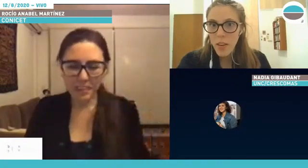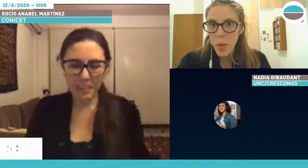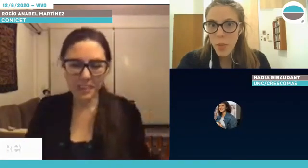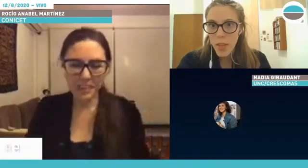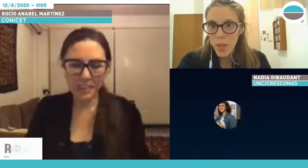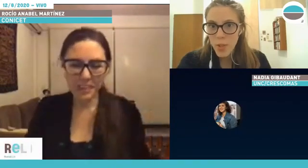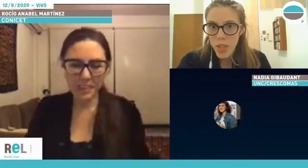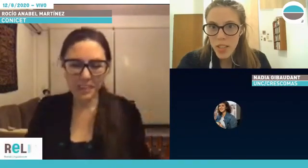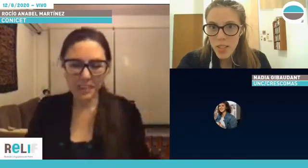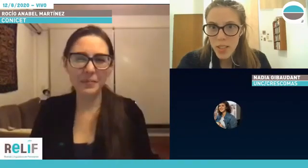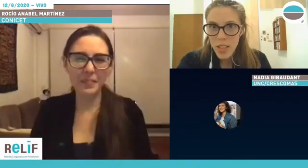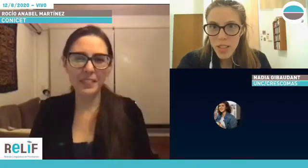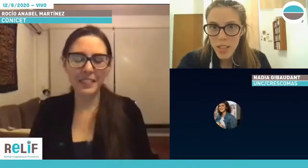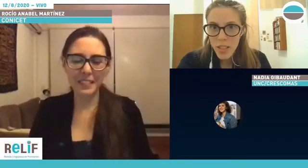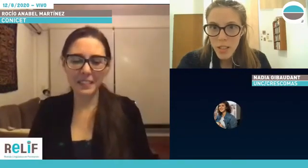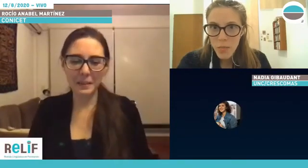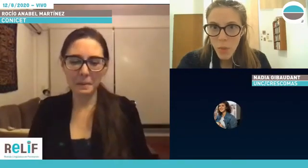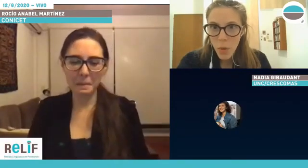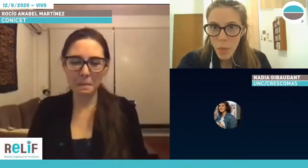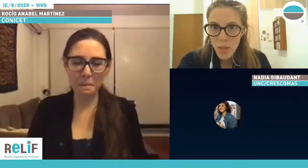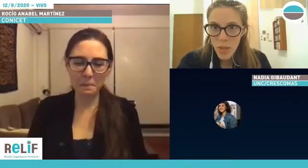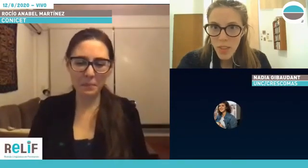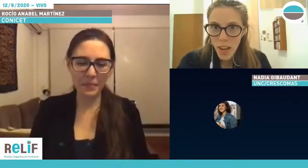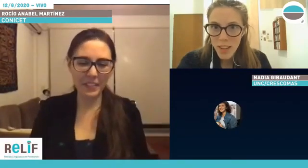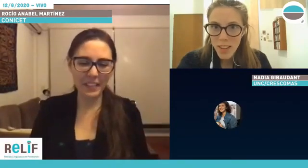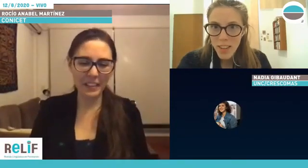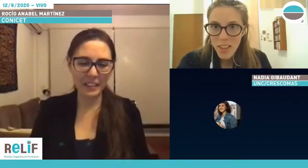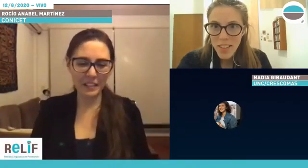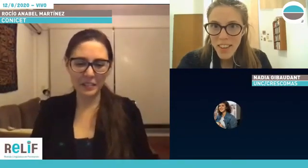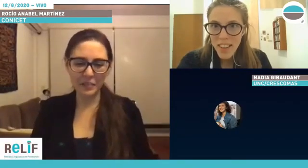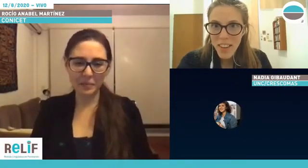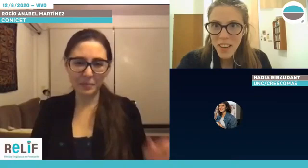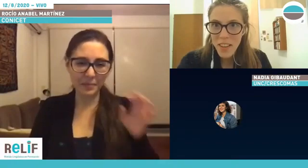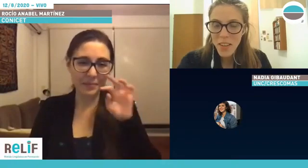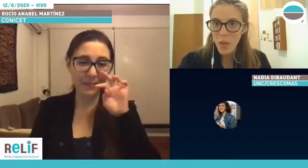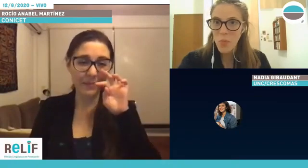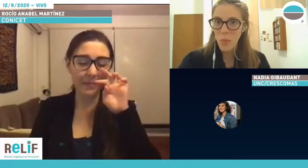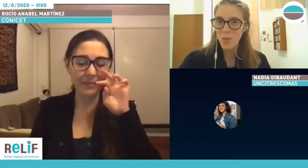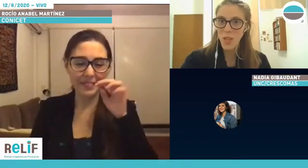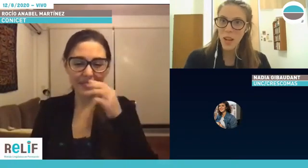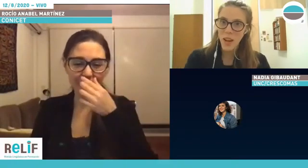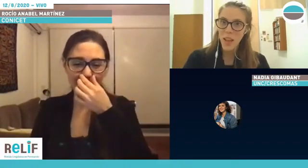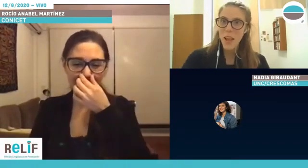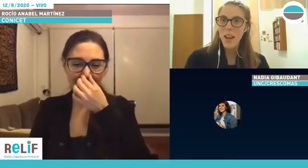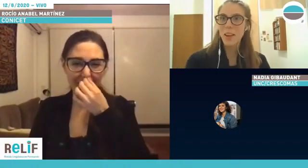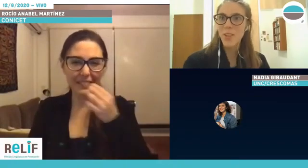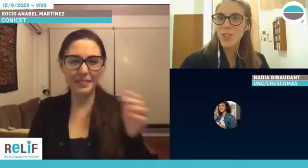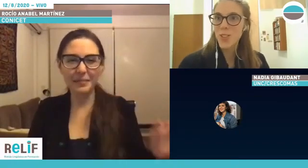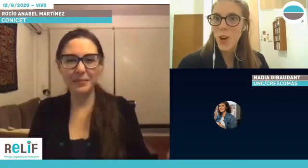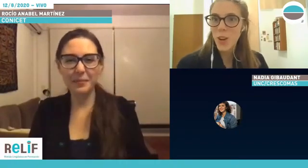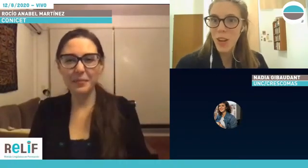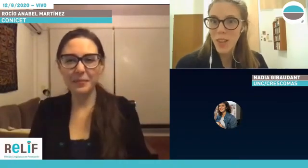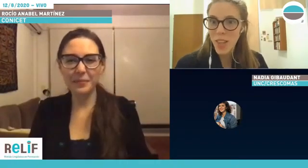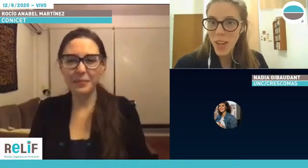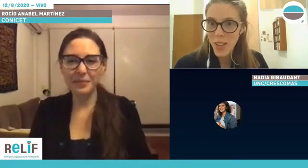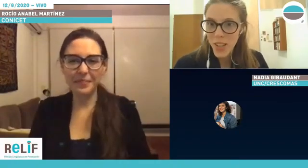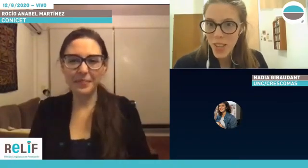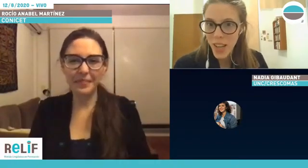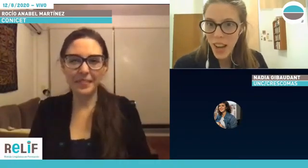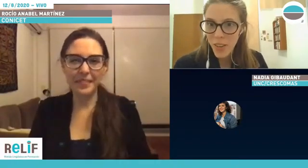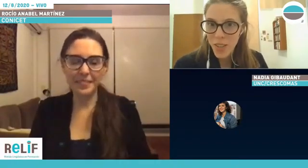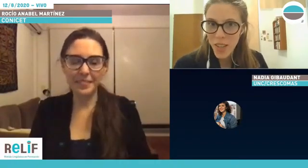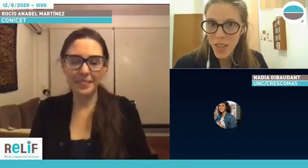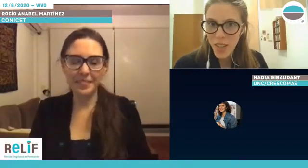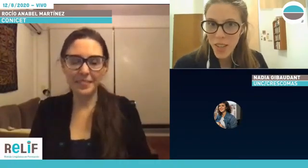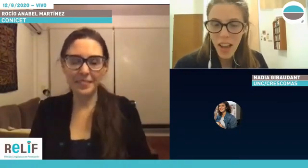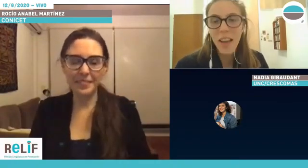Ok, a ver un momento si volvemos a entrar y recuperamos la conexión con el video